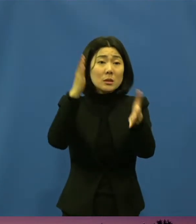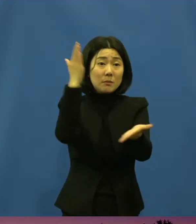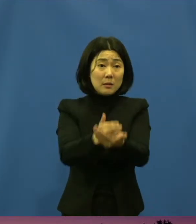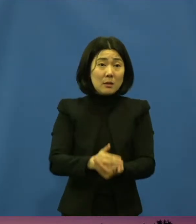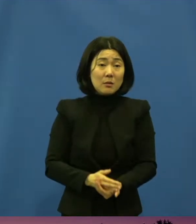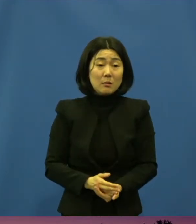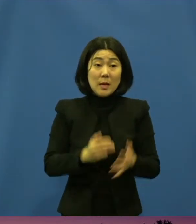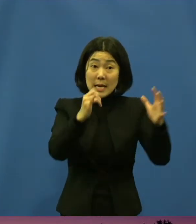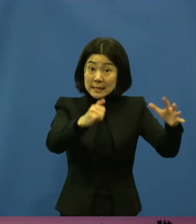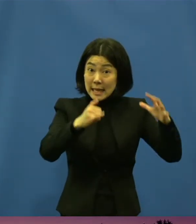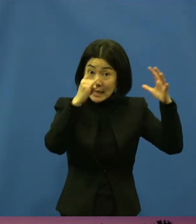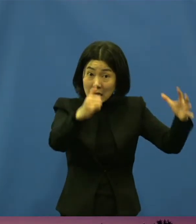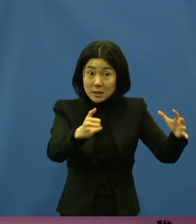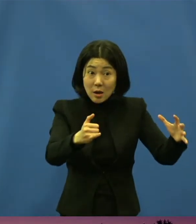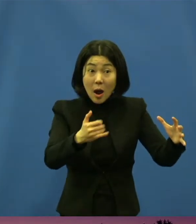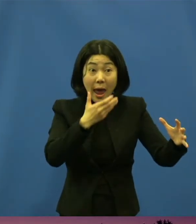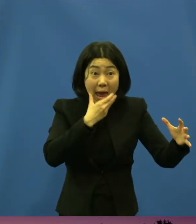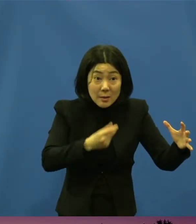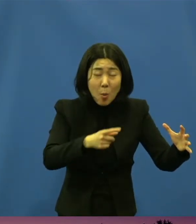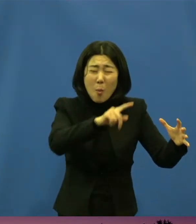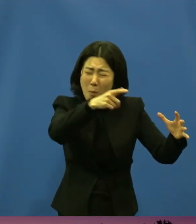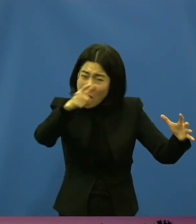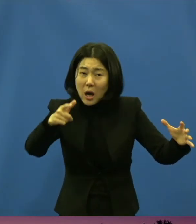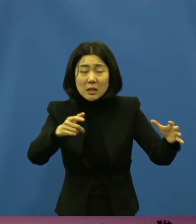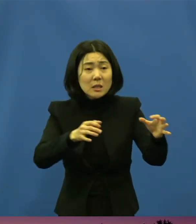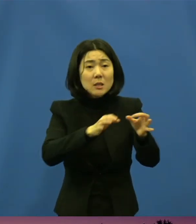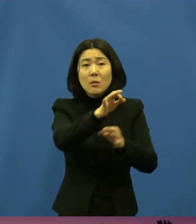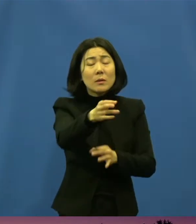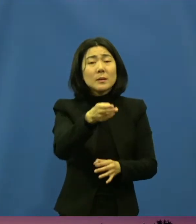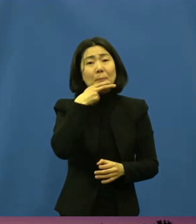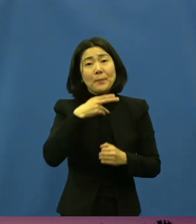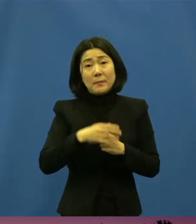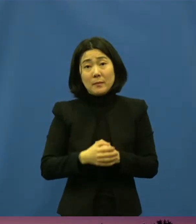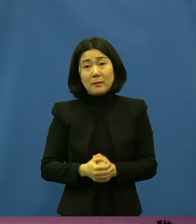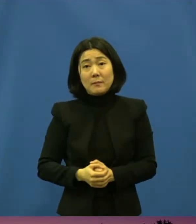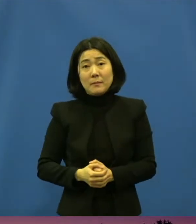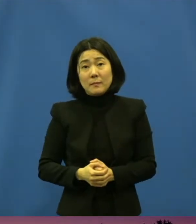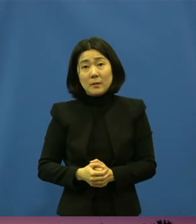우리가 소망해야 할 그것은 세상에 없습니다.